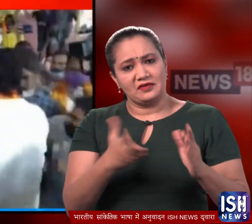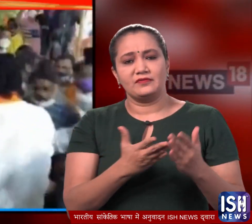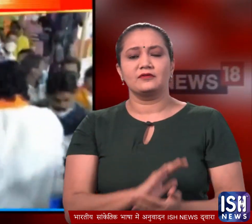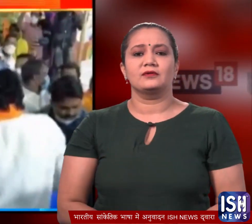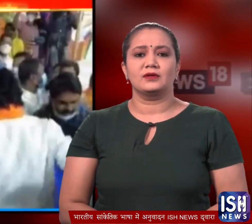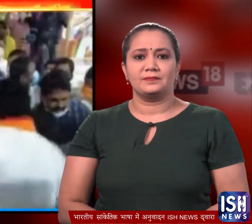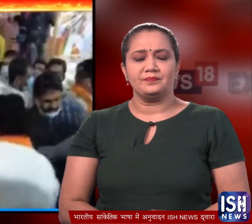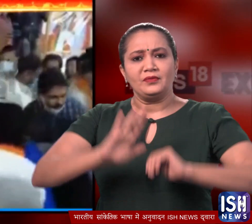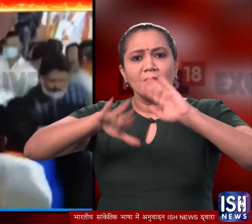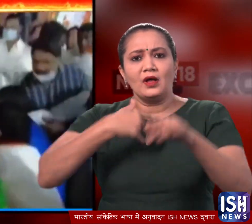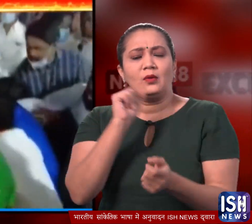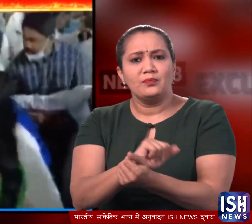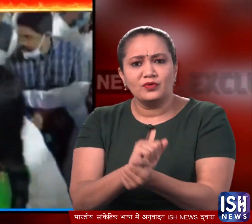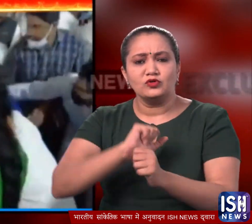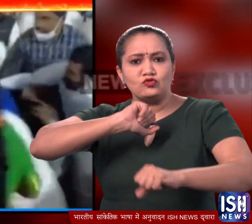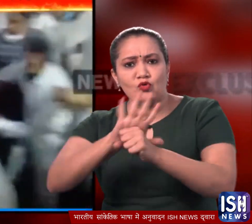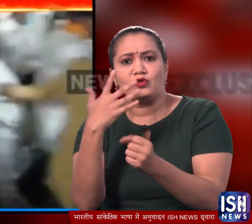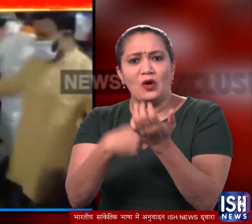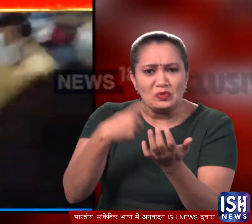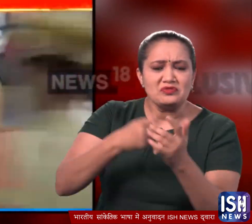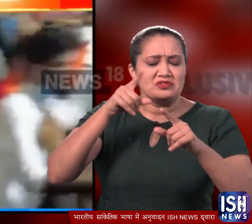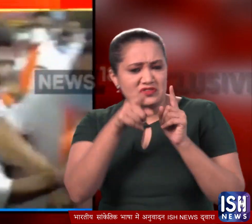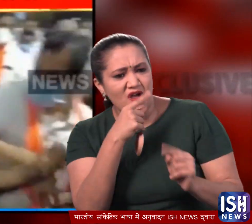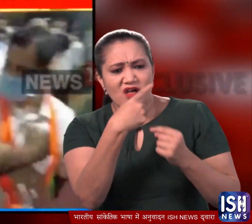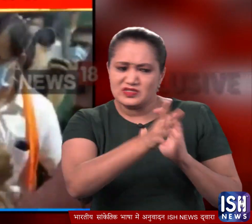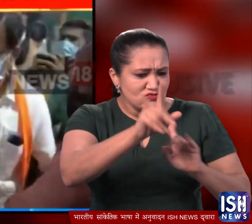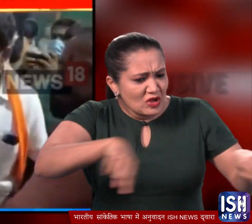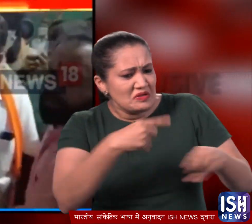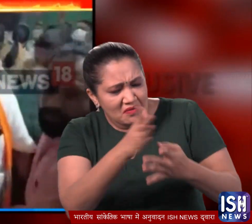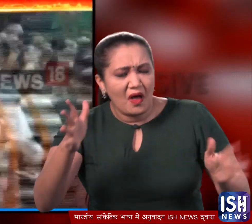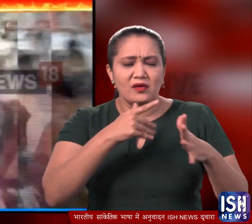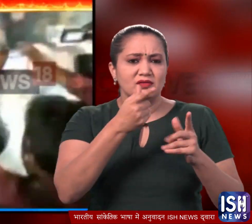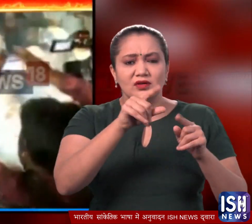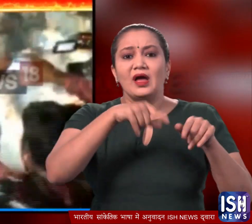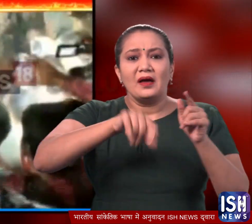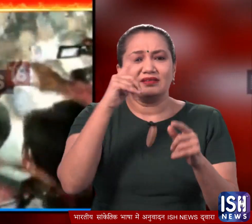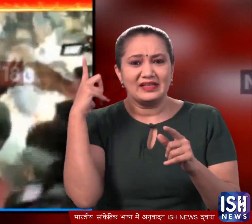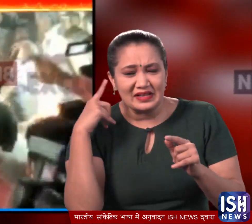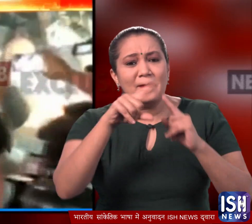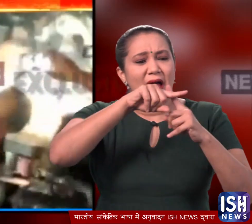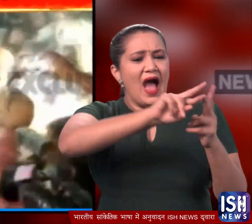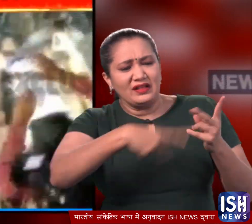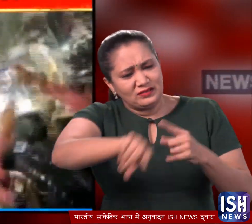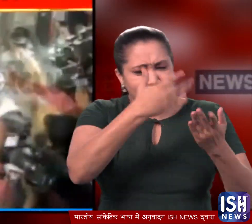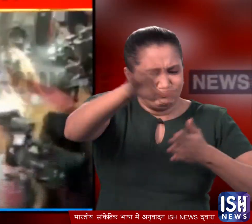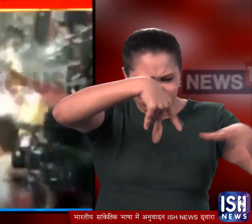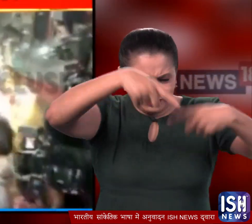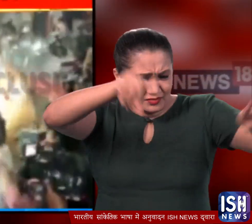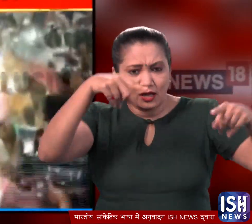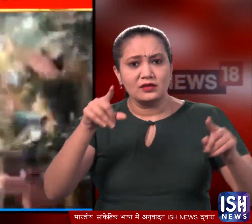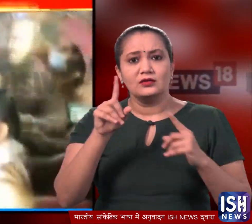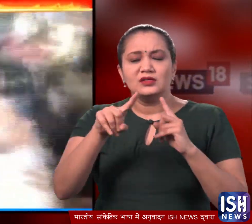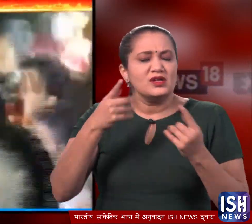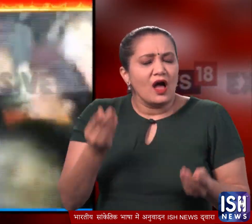कोरोना नियमों के उल्लंघन का हवाला देकर उन्हें और पार्टी के दूसरे नेताओं को वहां से हटाना शुरू कर दिया। लेकिन बात तब बिगड़ी जब इस कार्रवाई के दौरान